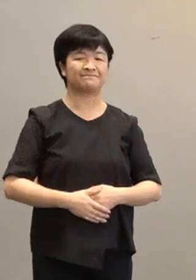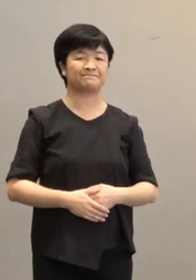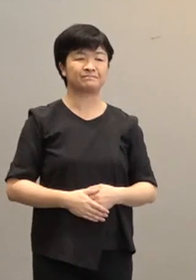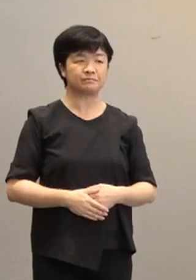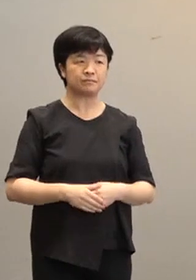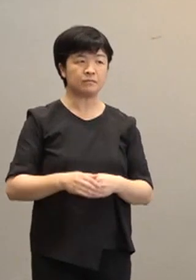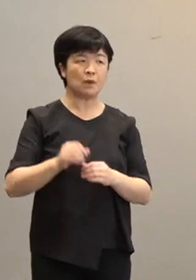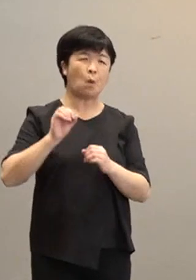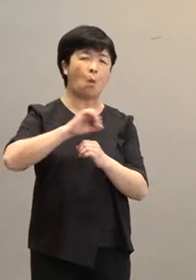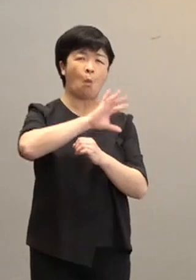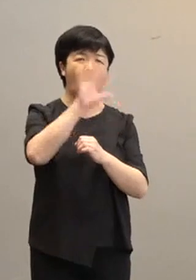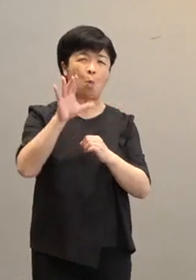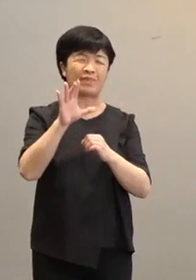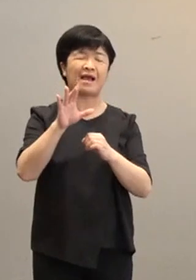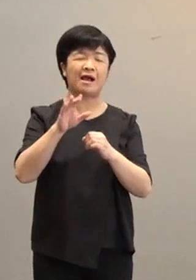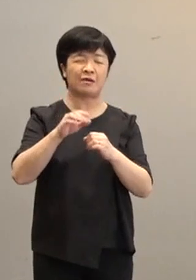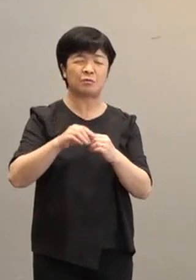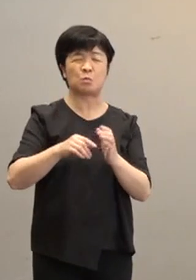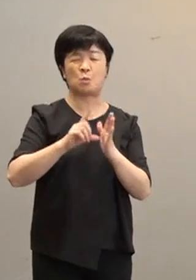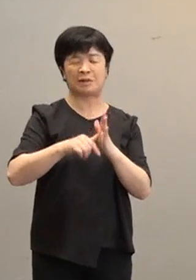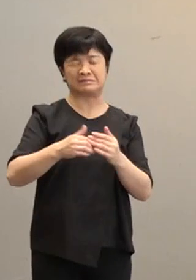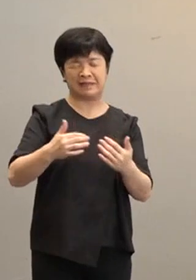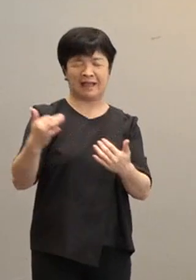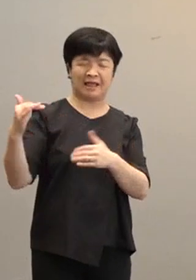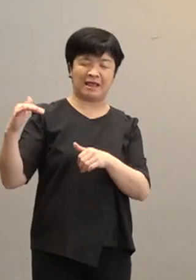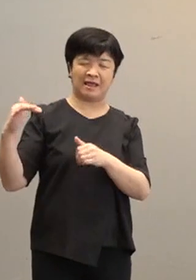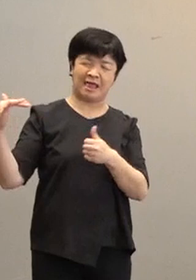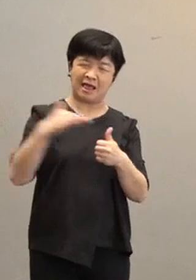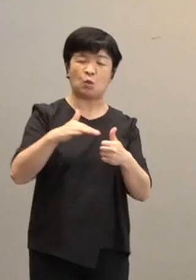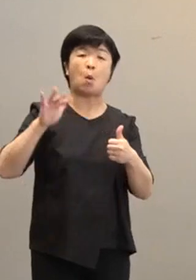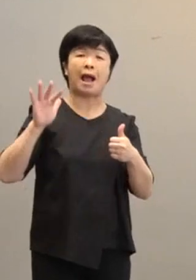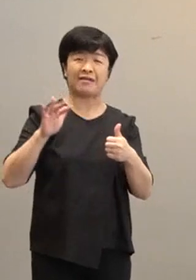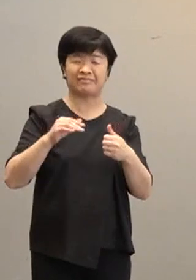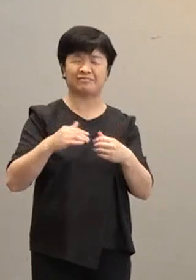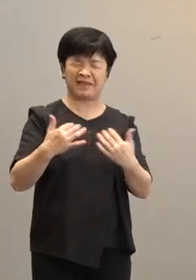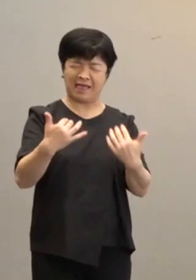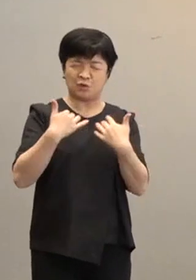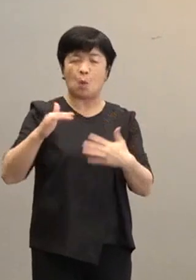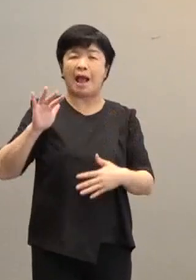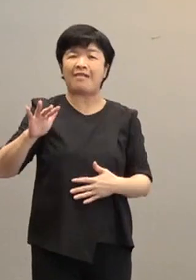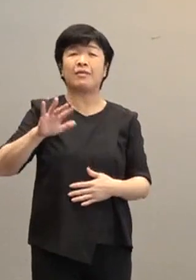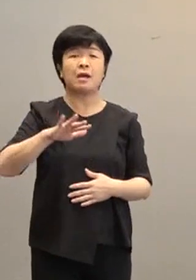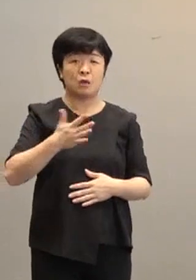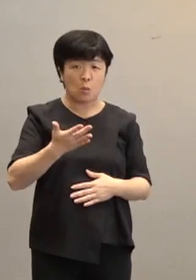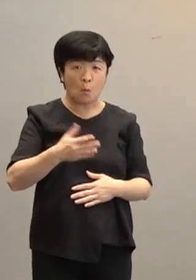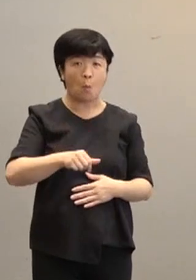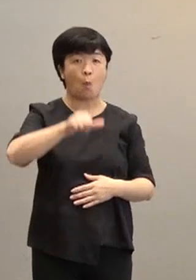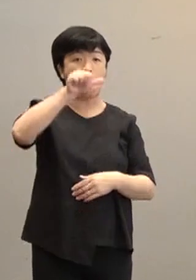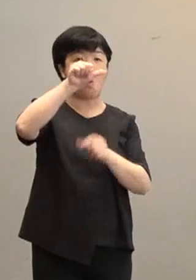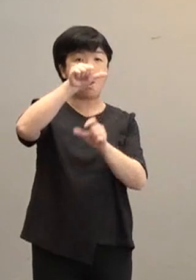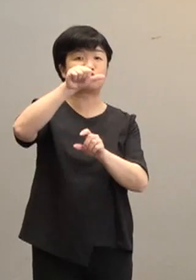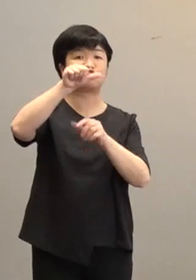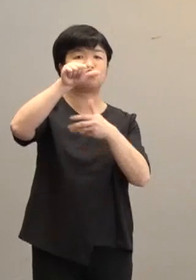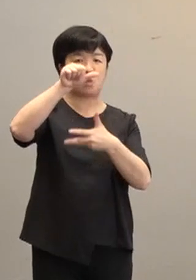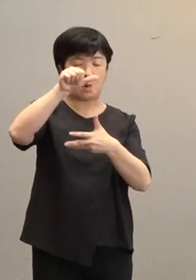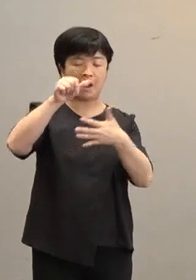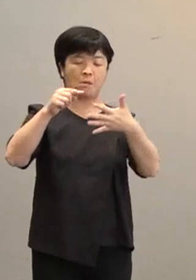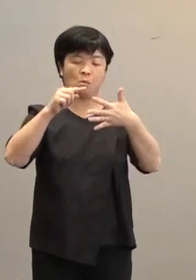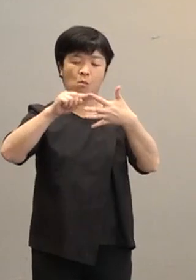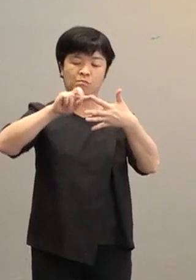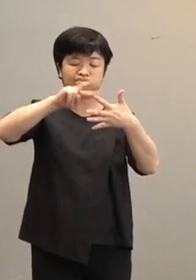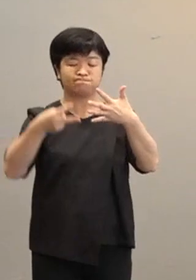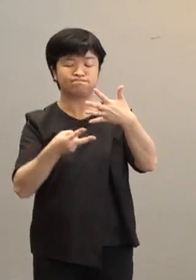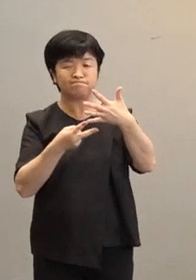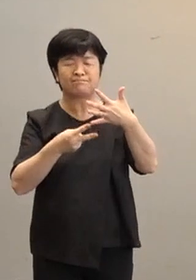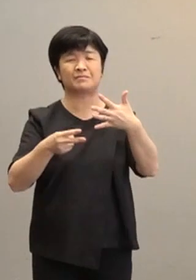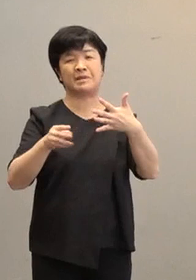ではかなり大きな影響を受けた千葉県の観光ですけれども、5月8日に五輪に行してから2ヶ月余りが